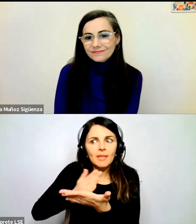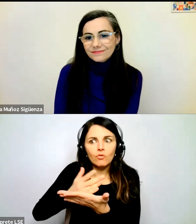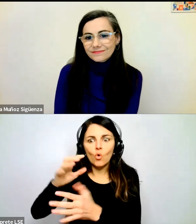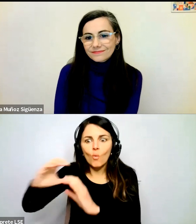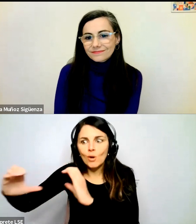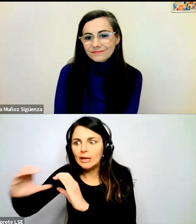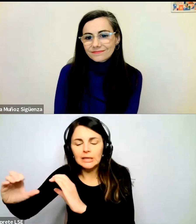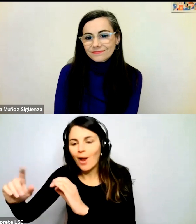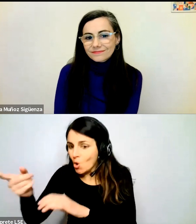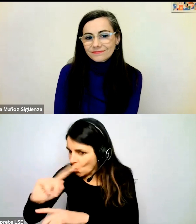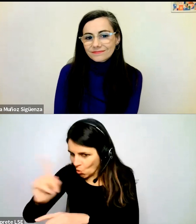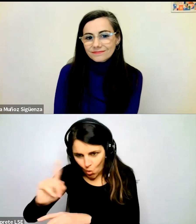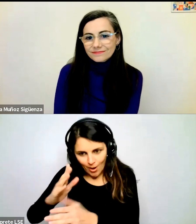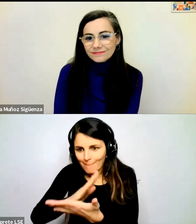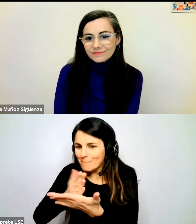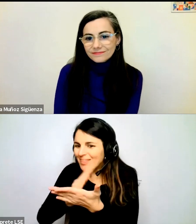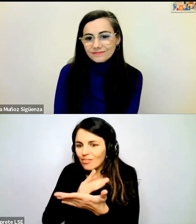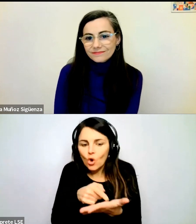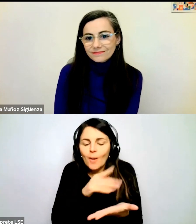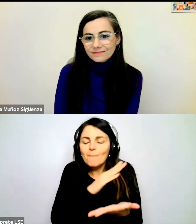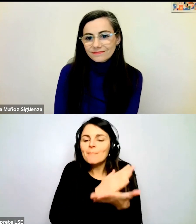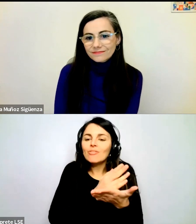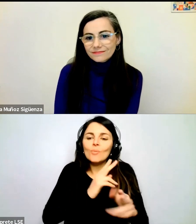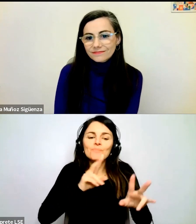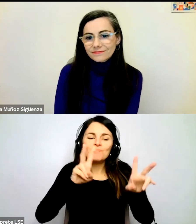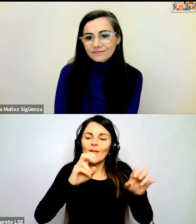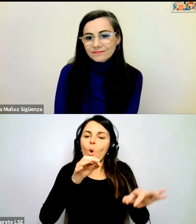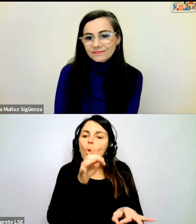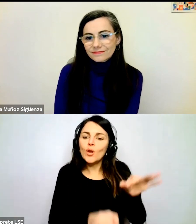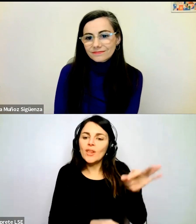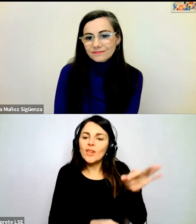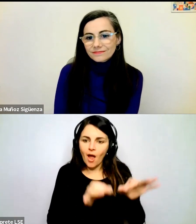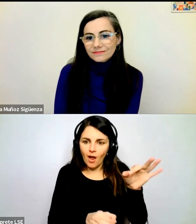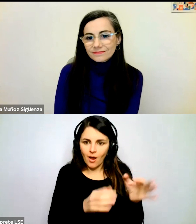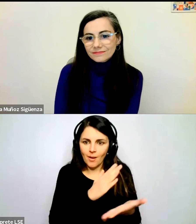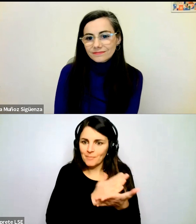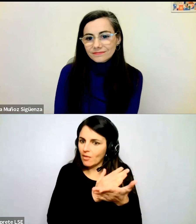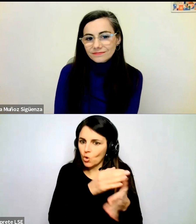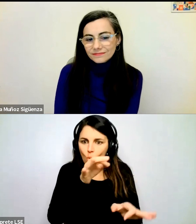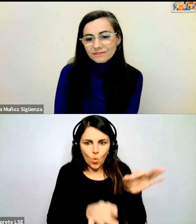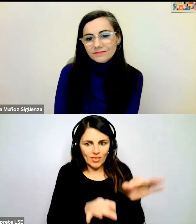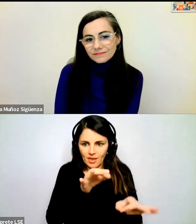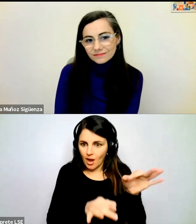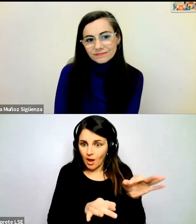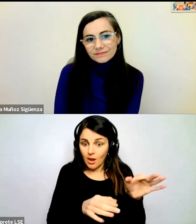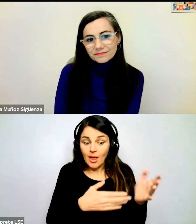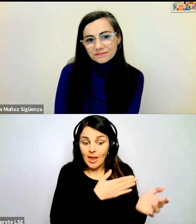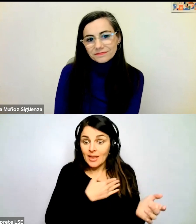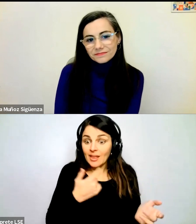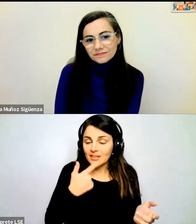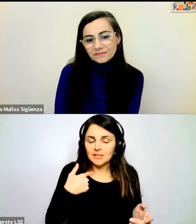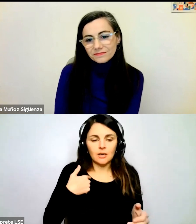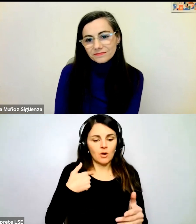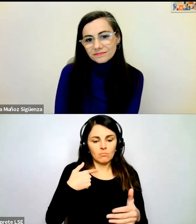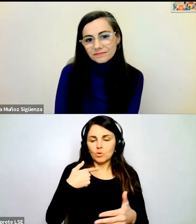no, esto es la mediación, digamos, jurídica que se utiliza de manera previa a un